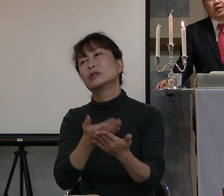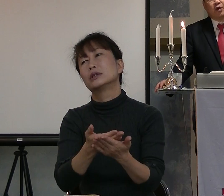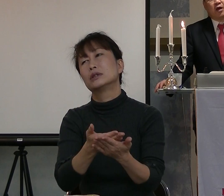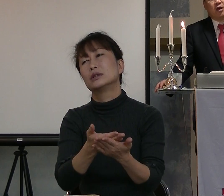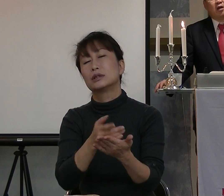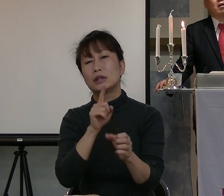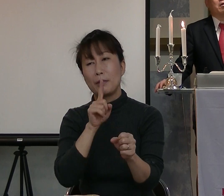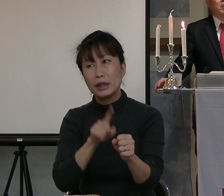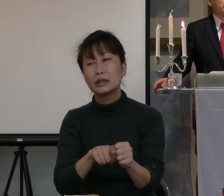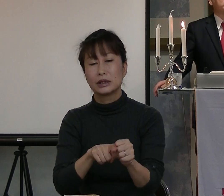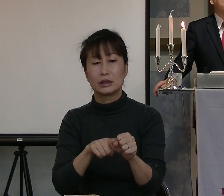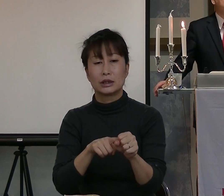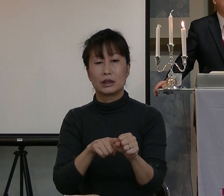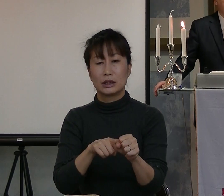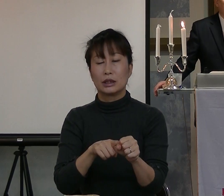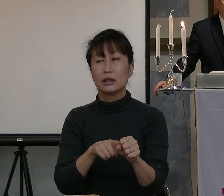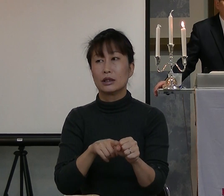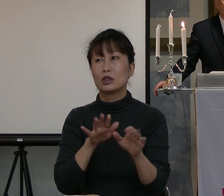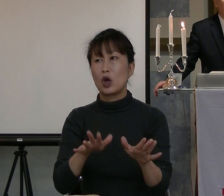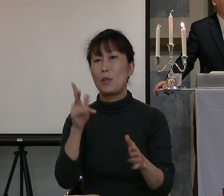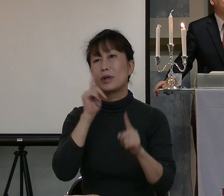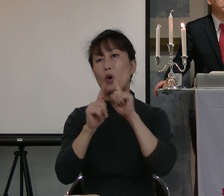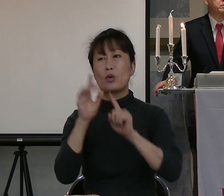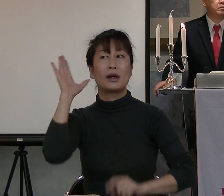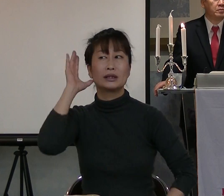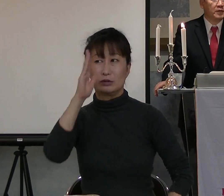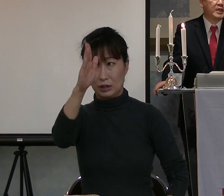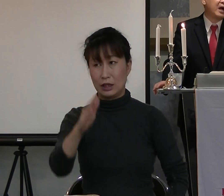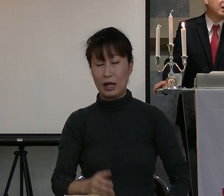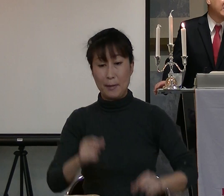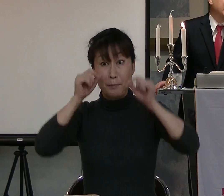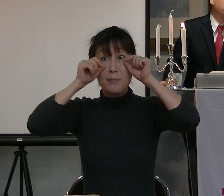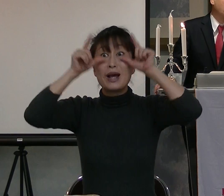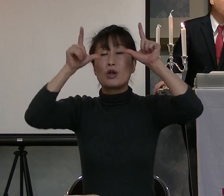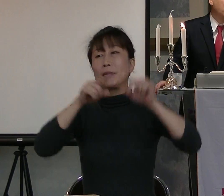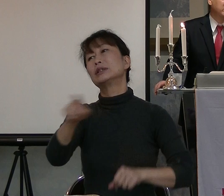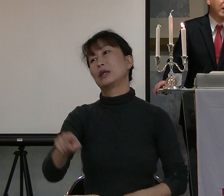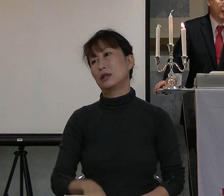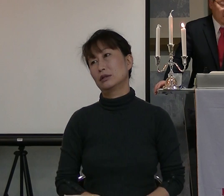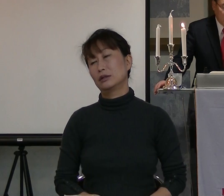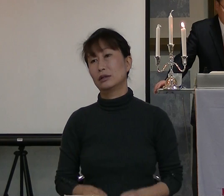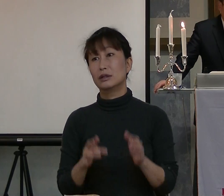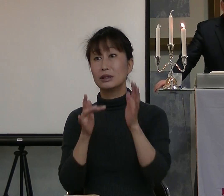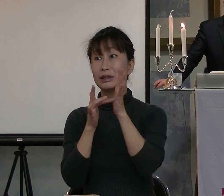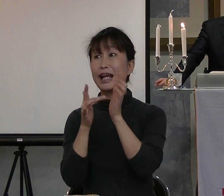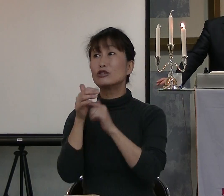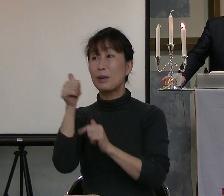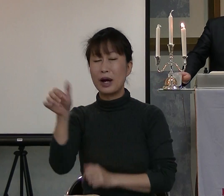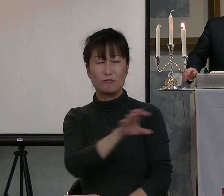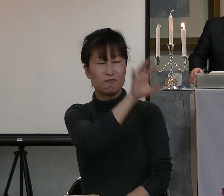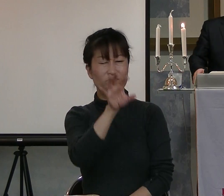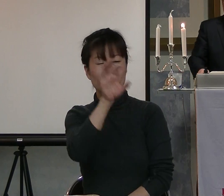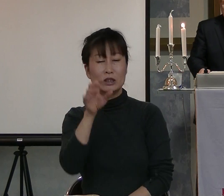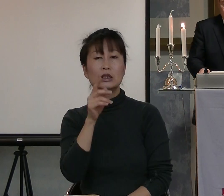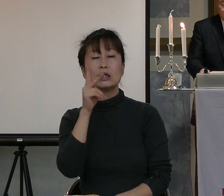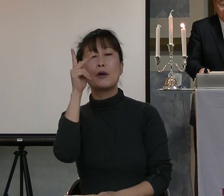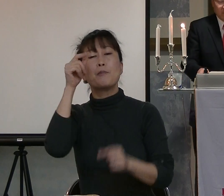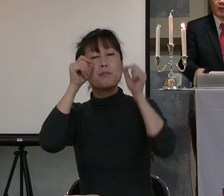言葉の中では目を覚ましていなさいと3回も語られております